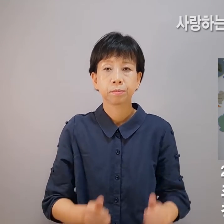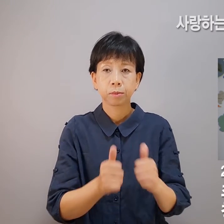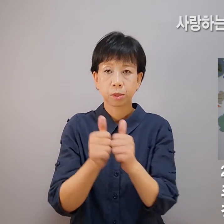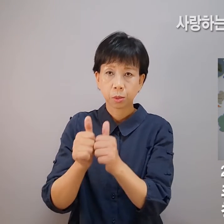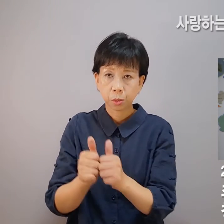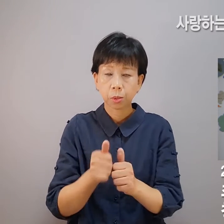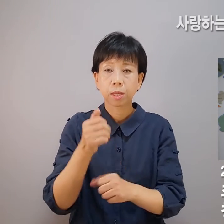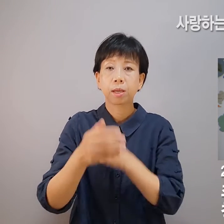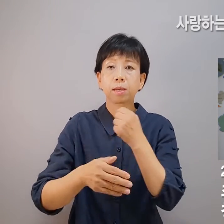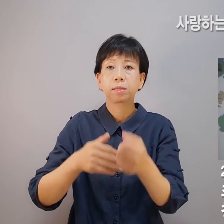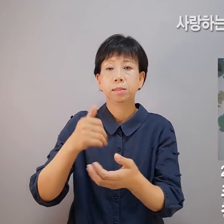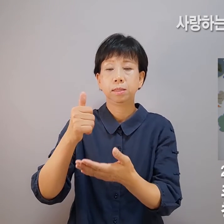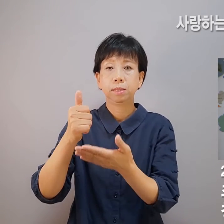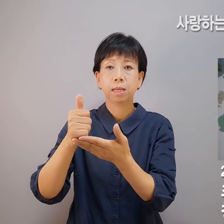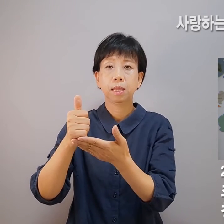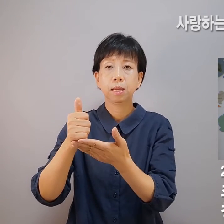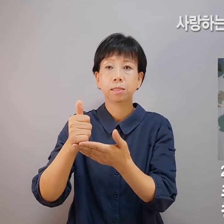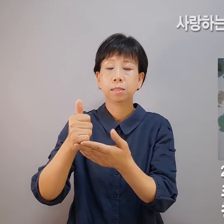동행하시는 하나님